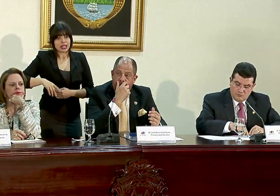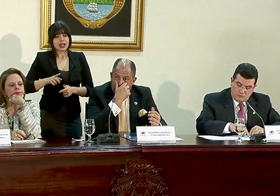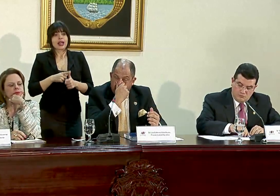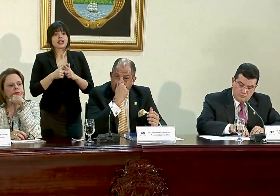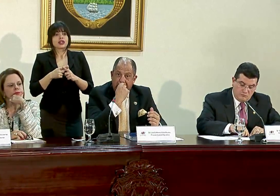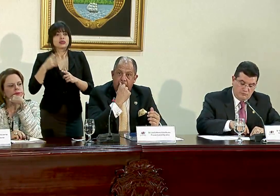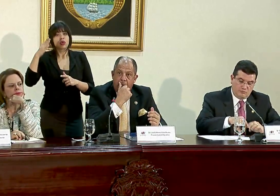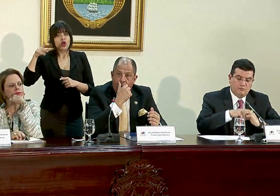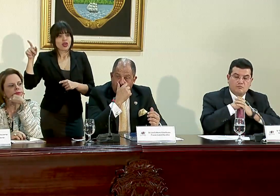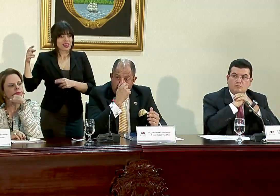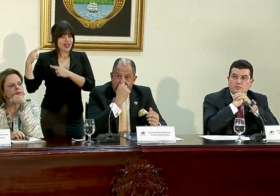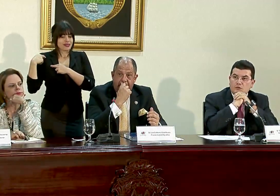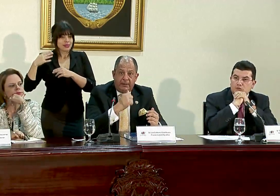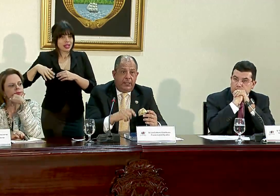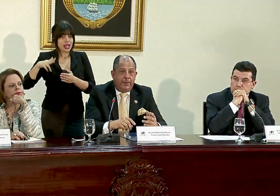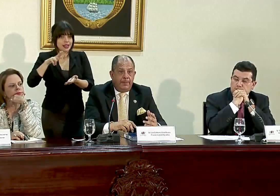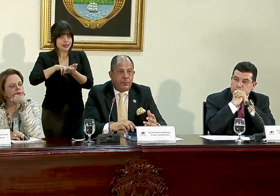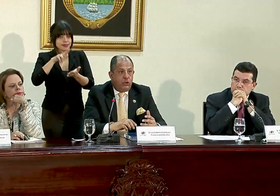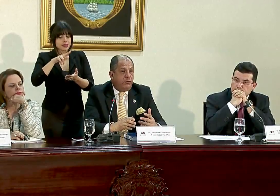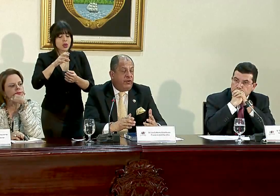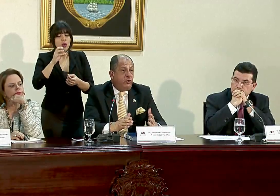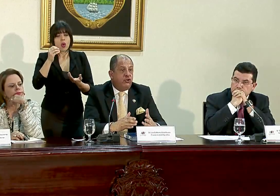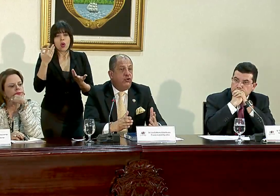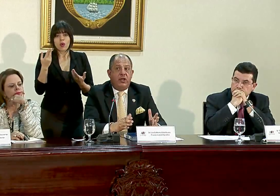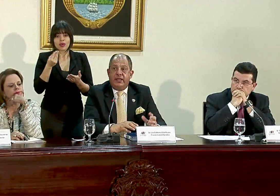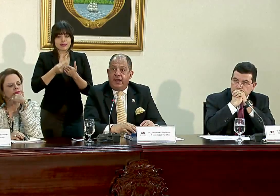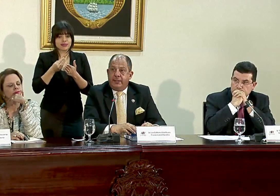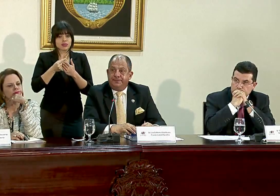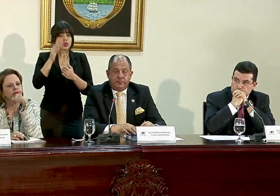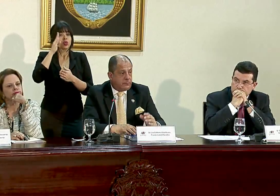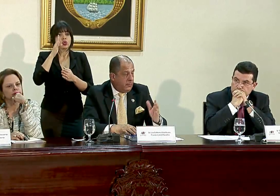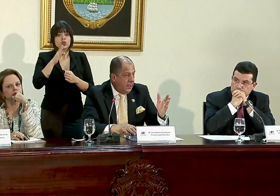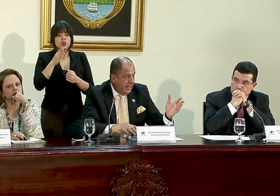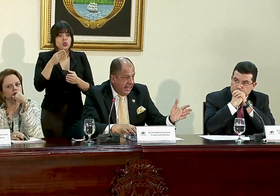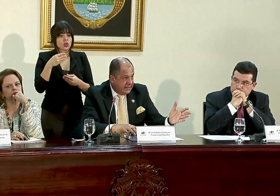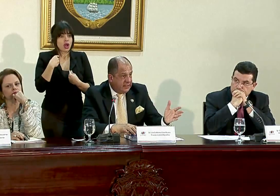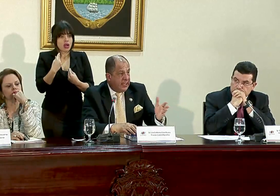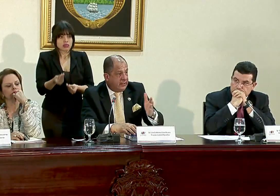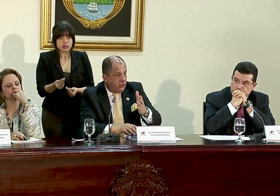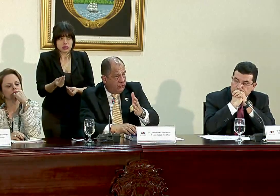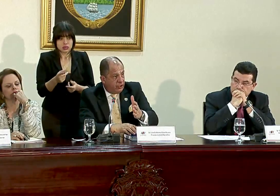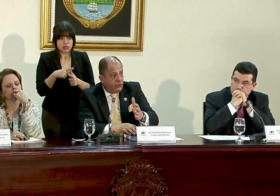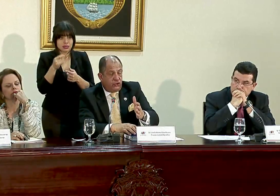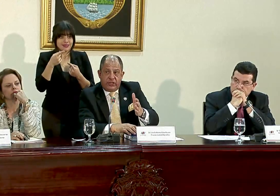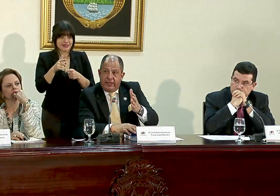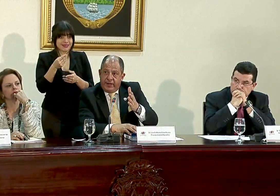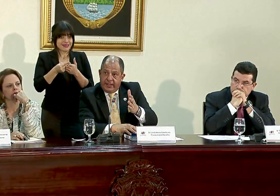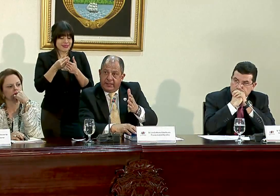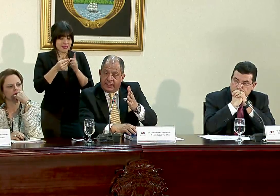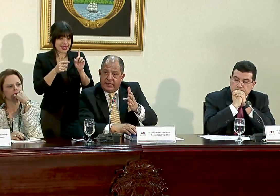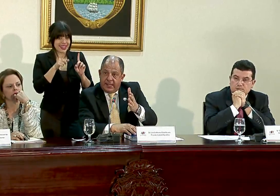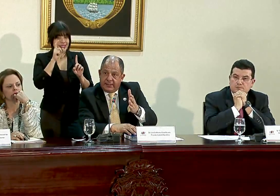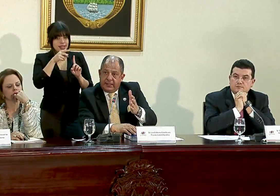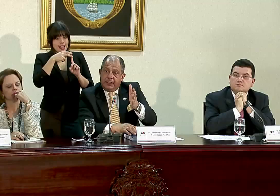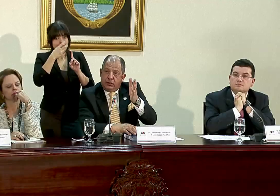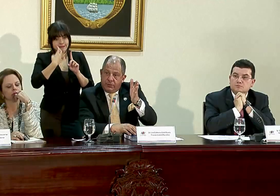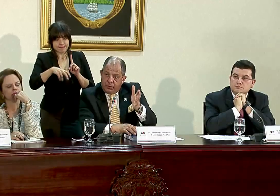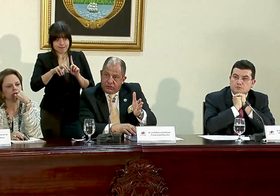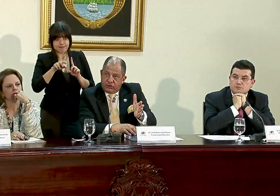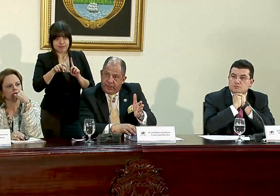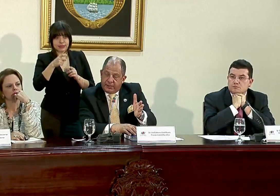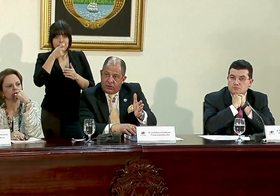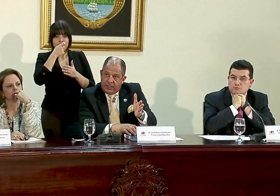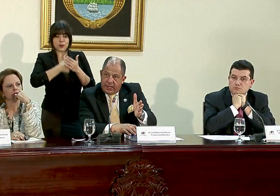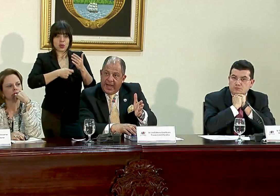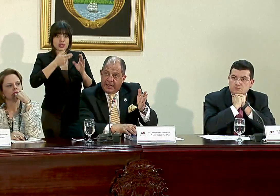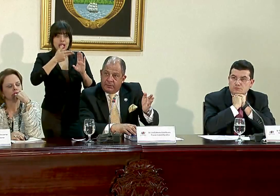entidades contraloras o simplemente los recursos nunca llegan ese es el caso de los recursos que deberían de trasladarse de los